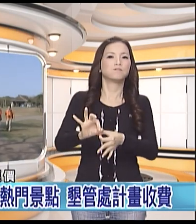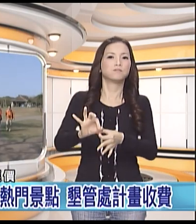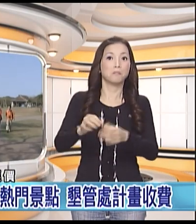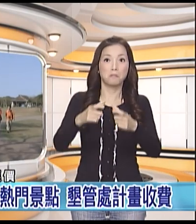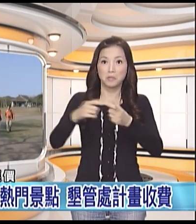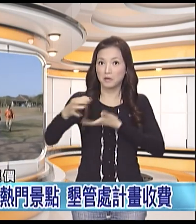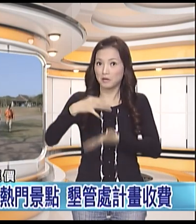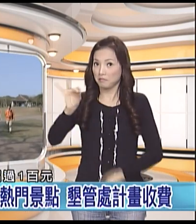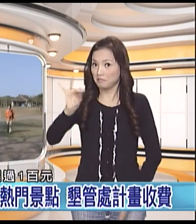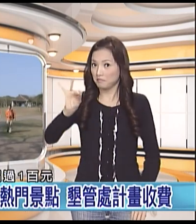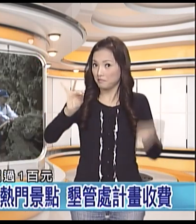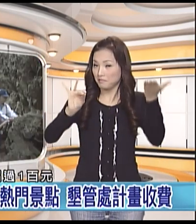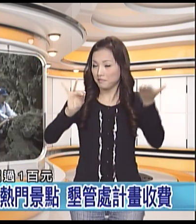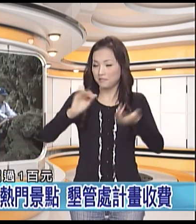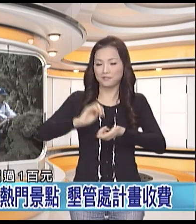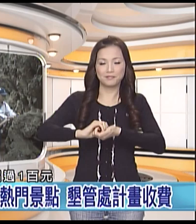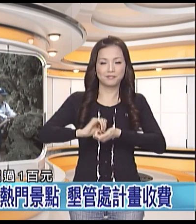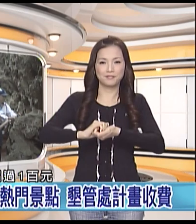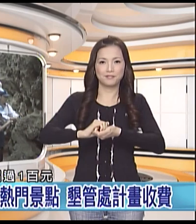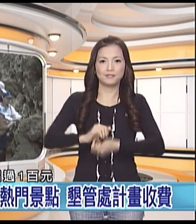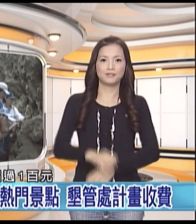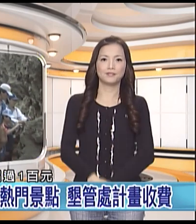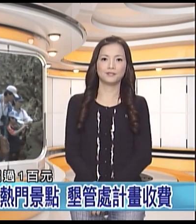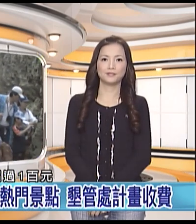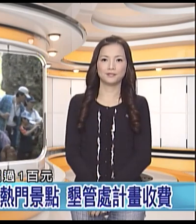价，每一个人可能会超过100元。